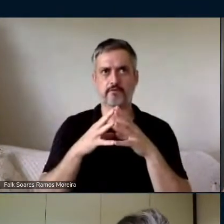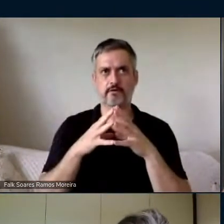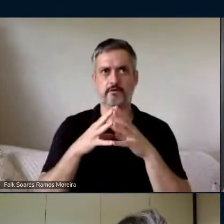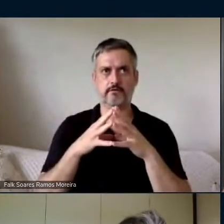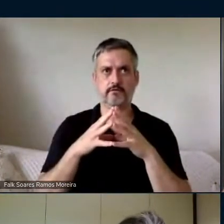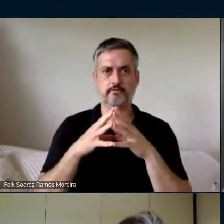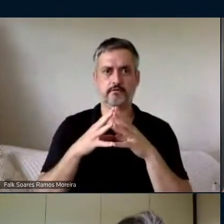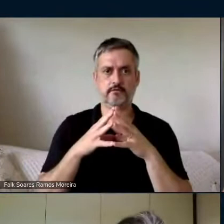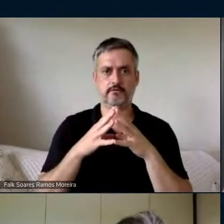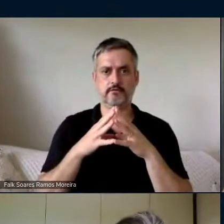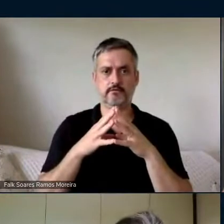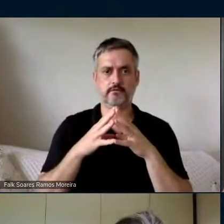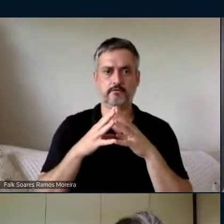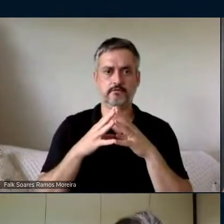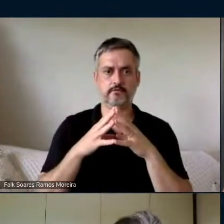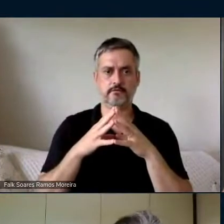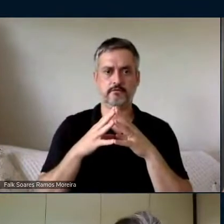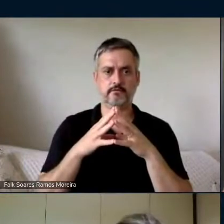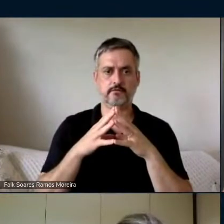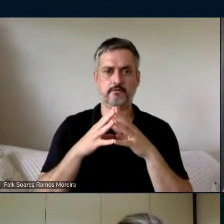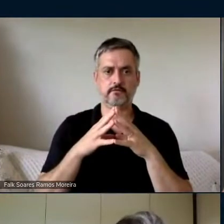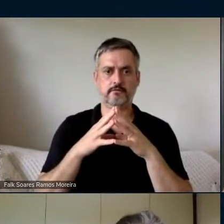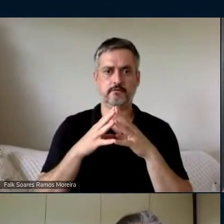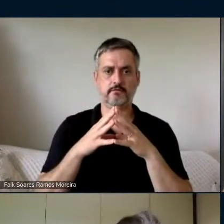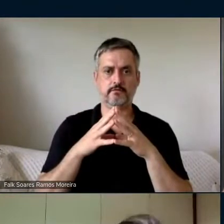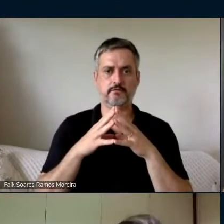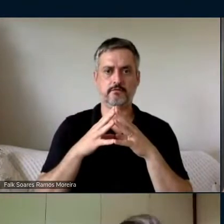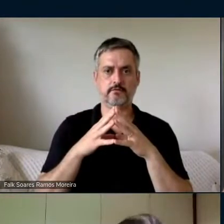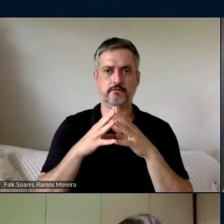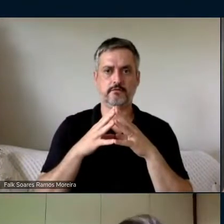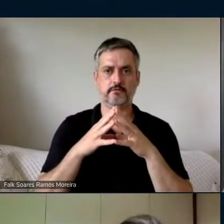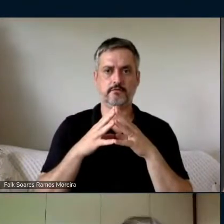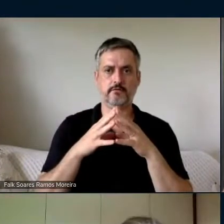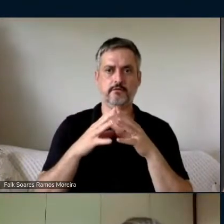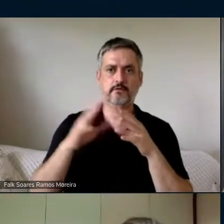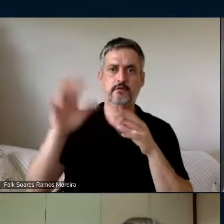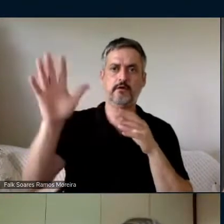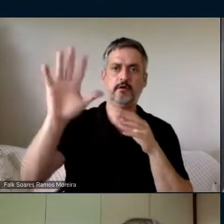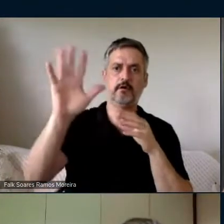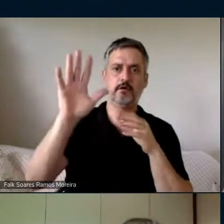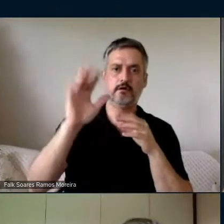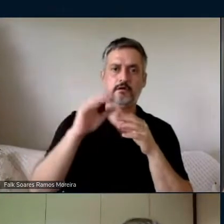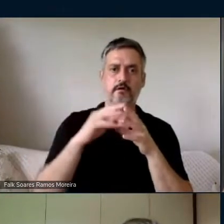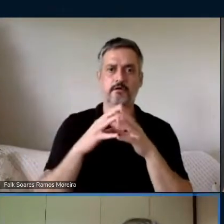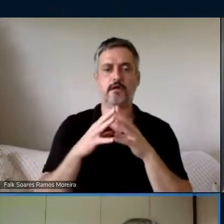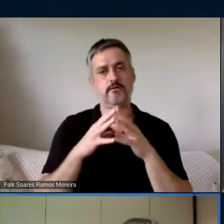A Franciele falou que vai sair e vai voltar novamente. A internet dela está bem ruim.